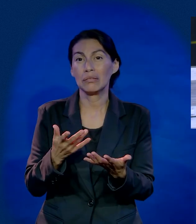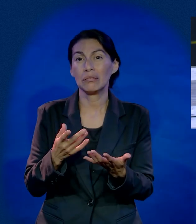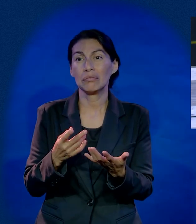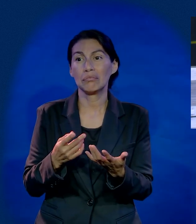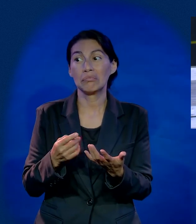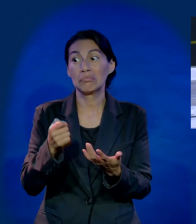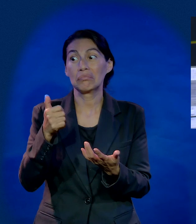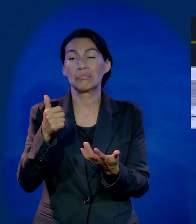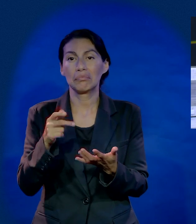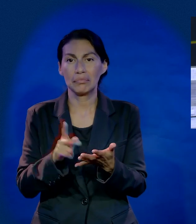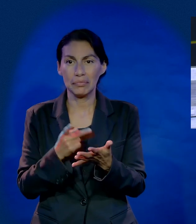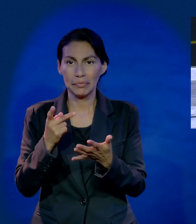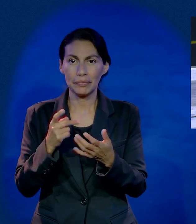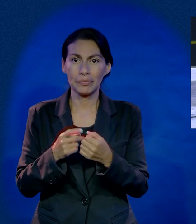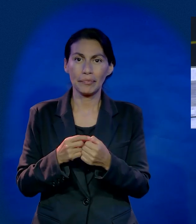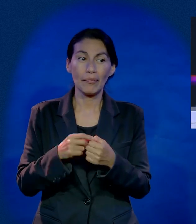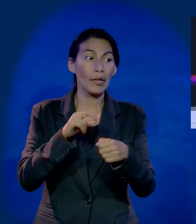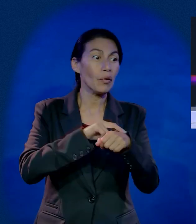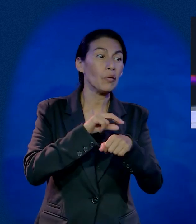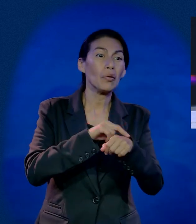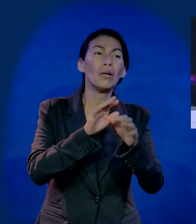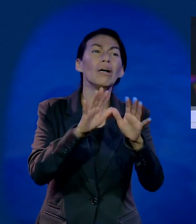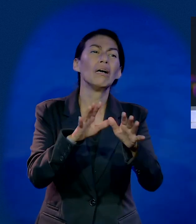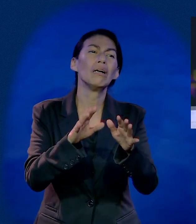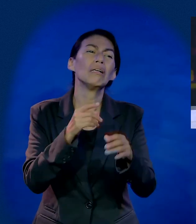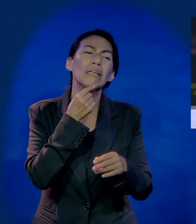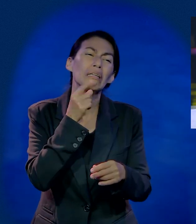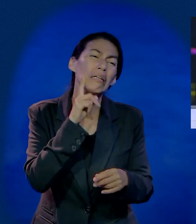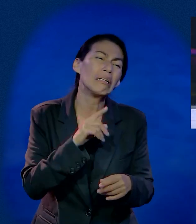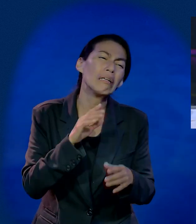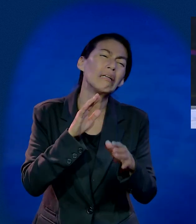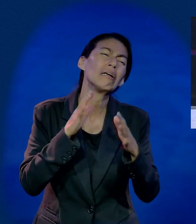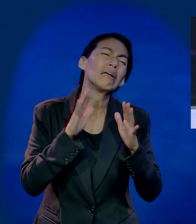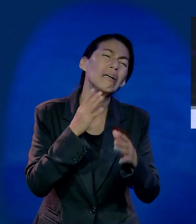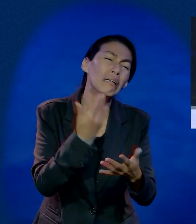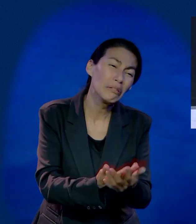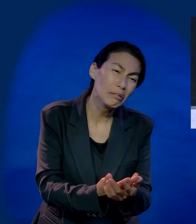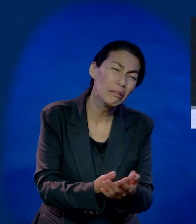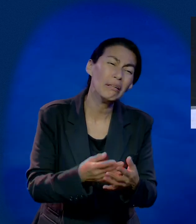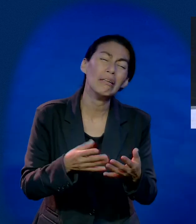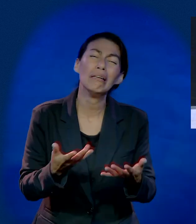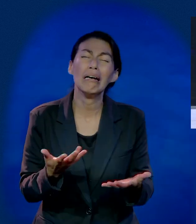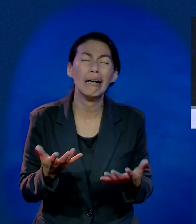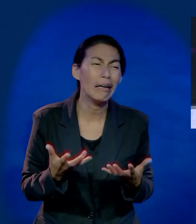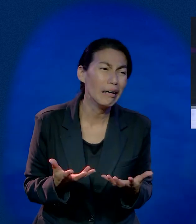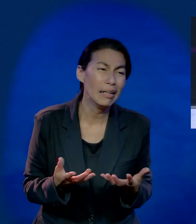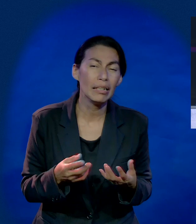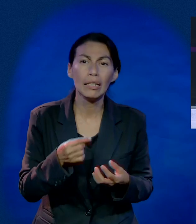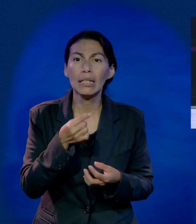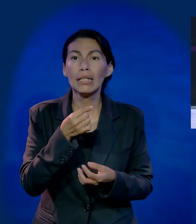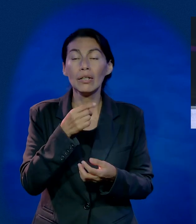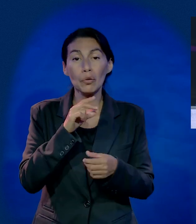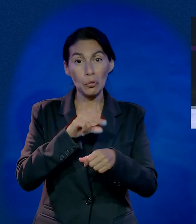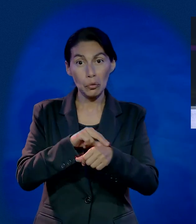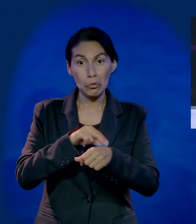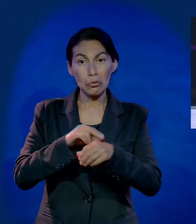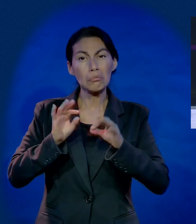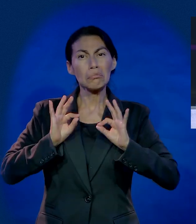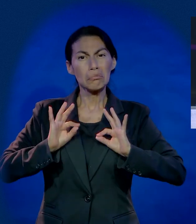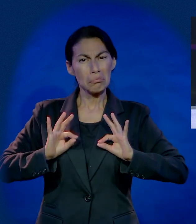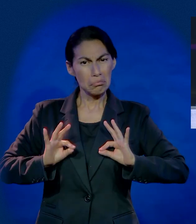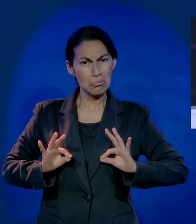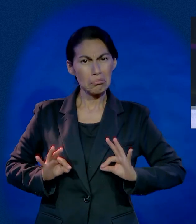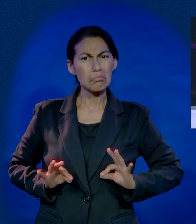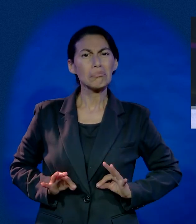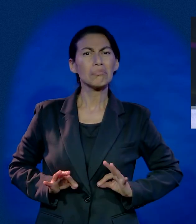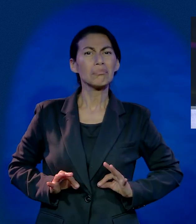bomba. Cuando llegamos, nos recibe el médico en turno. Doctor, mi niña se cayó. Doctor,